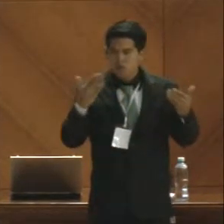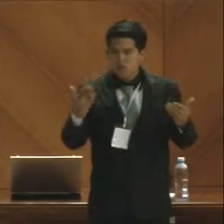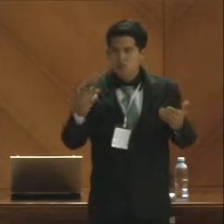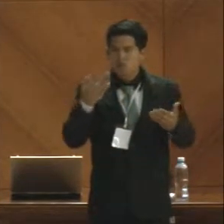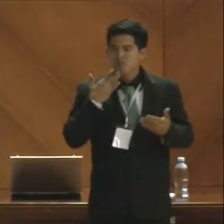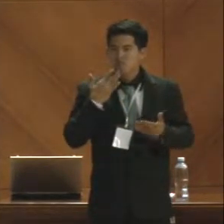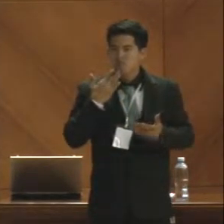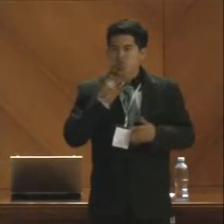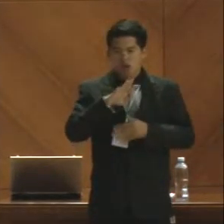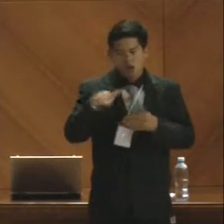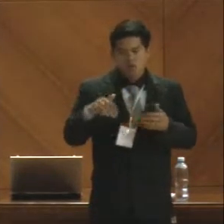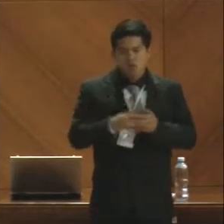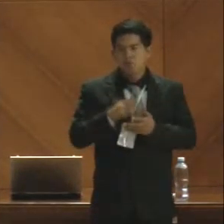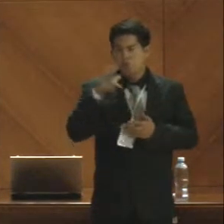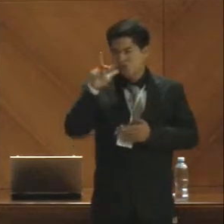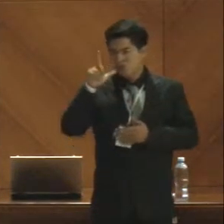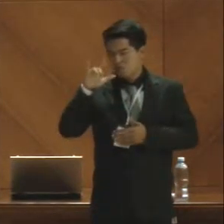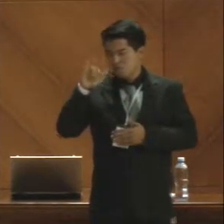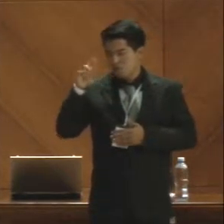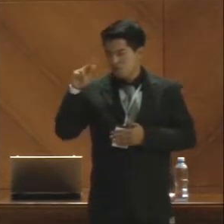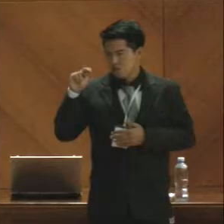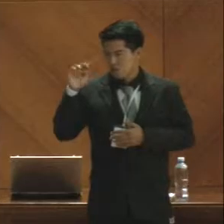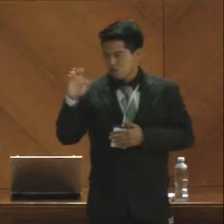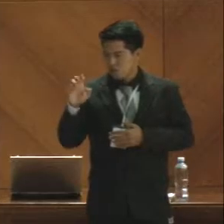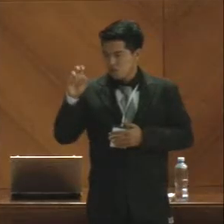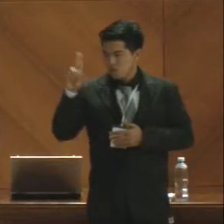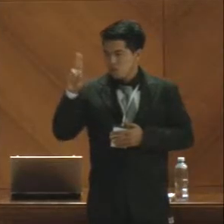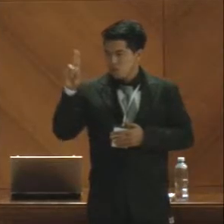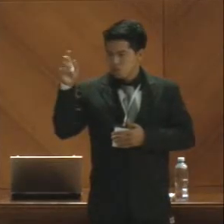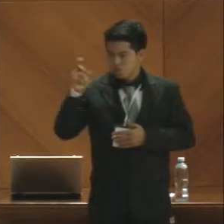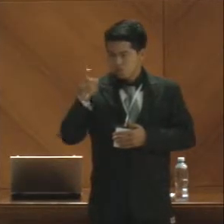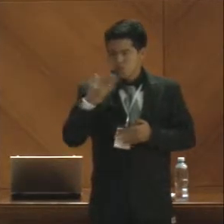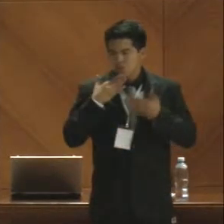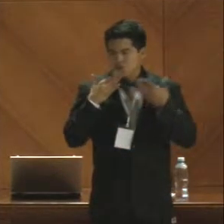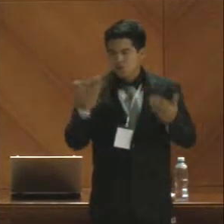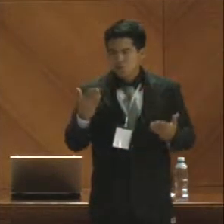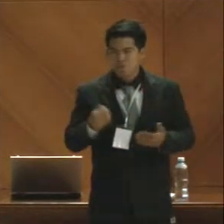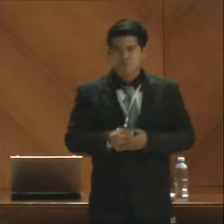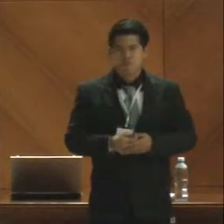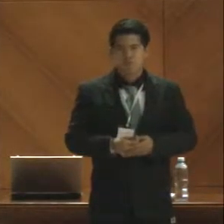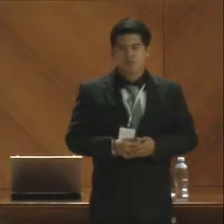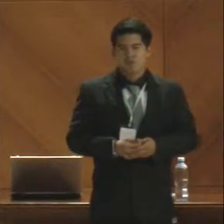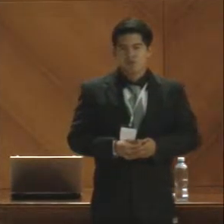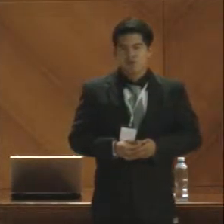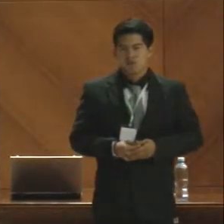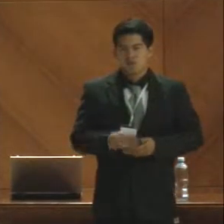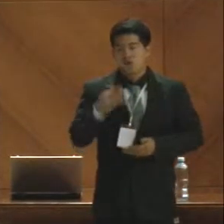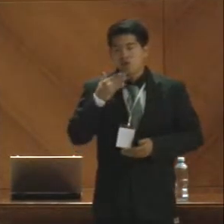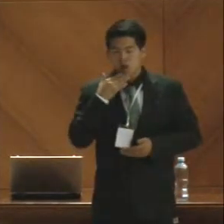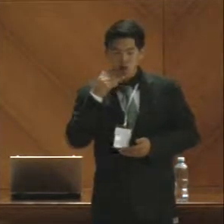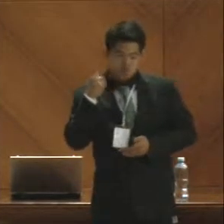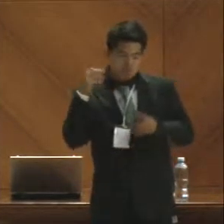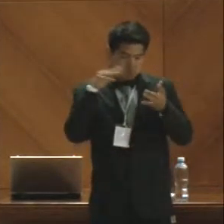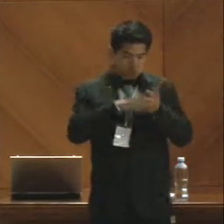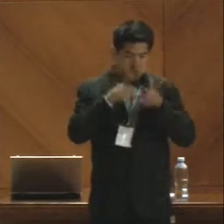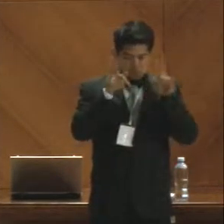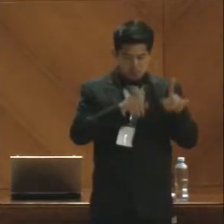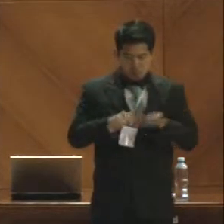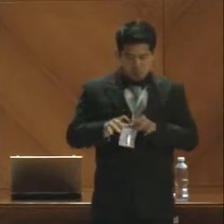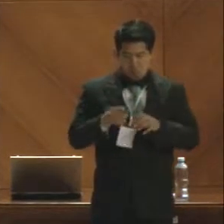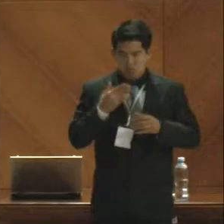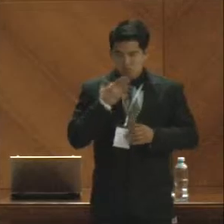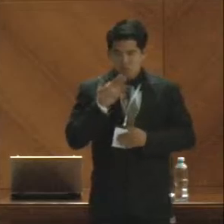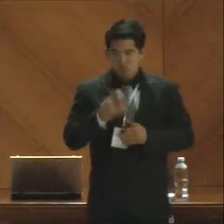el código fuente de Linux. Nos abre un montón de oportunidades. ¿Cómo salí yo de la universidad como estudiante de sistemas que estudié con software